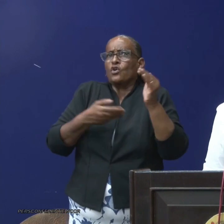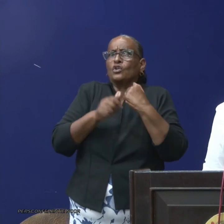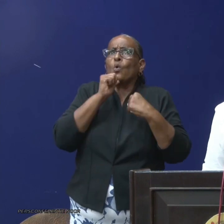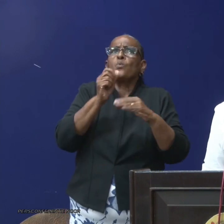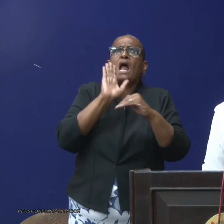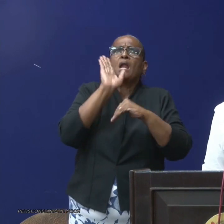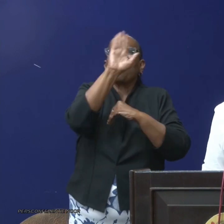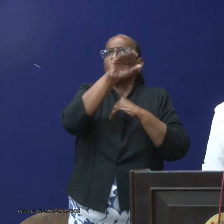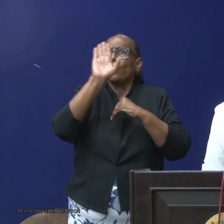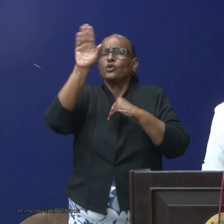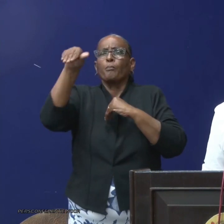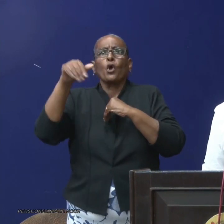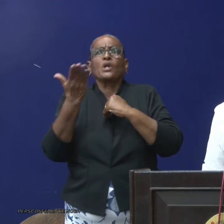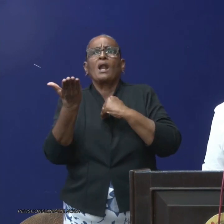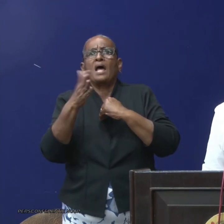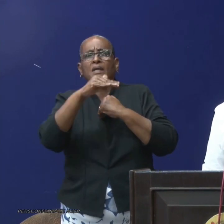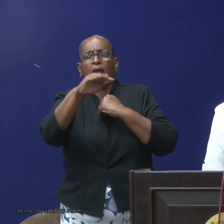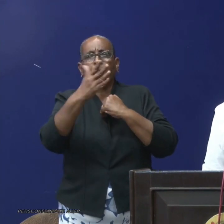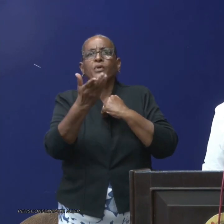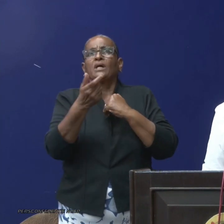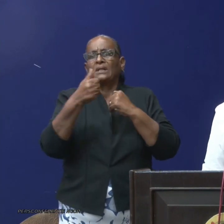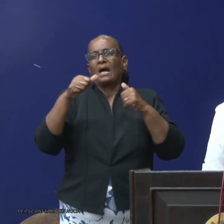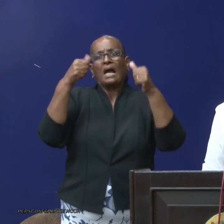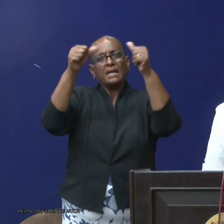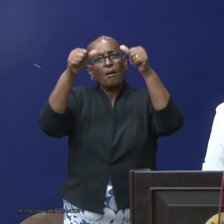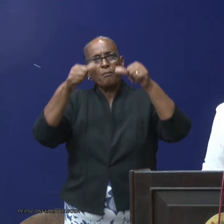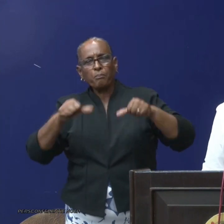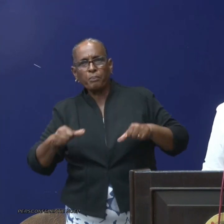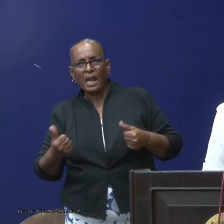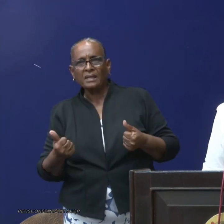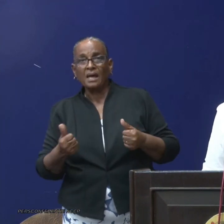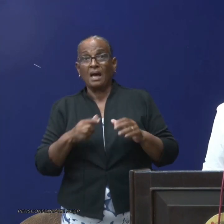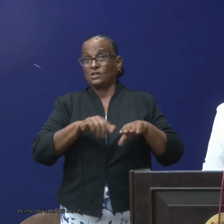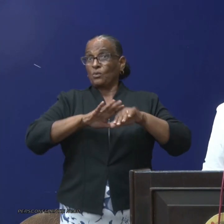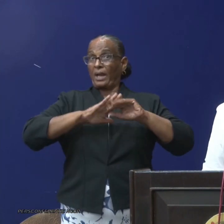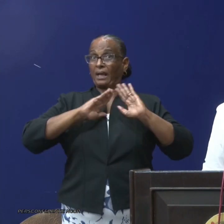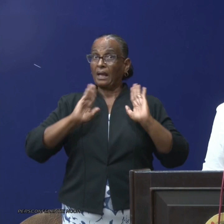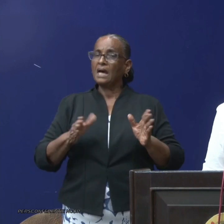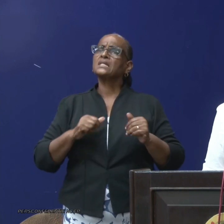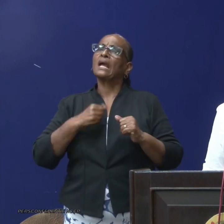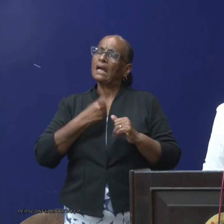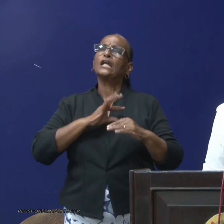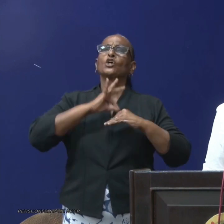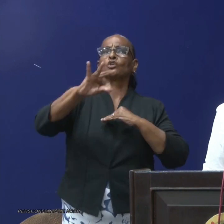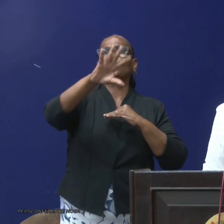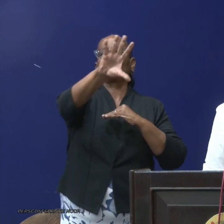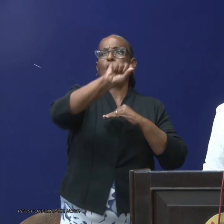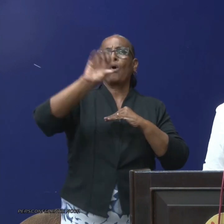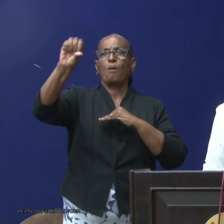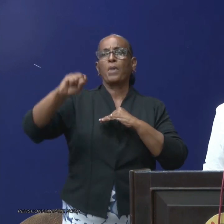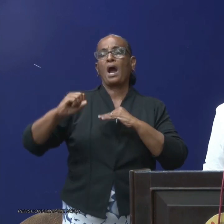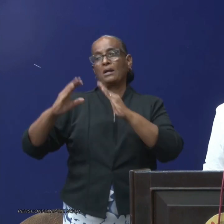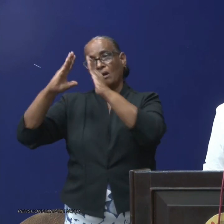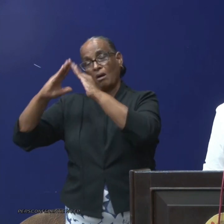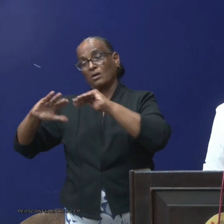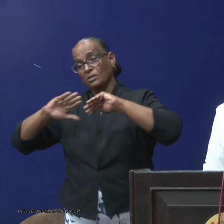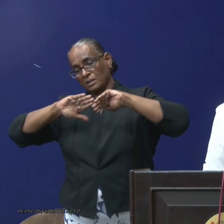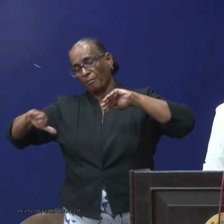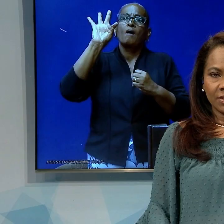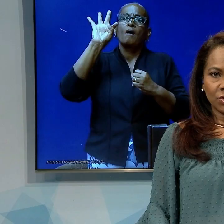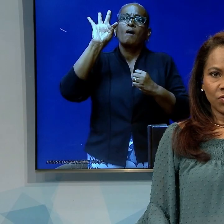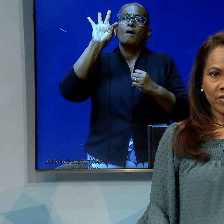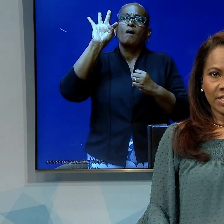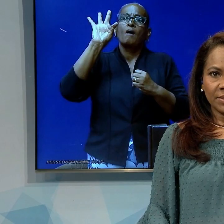is, om zo goed als mogelijk te plannen het moment dat we ready zijn om jullie terug te halen, het moment dat de quarantainefaciliteiten ready